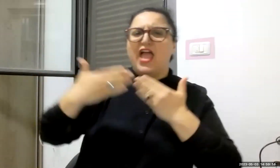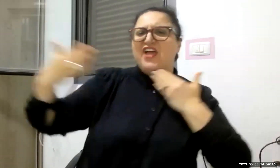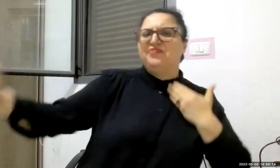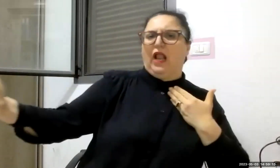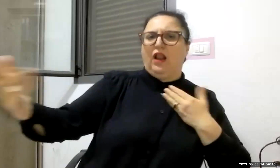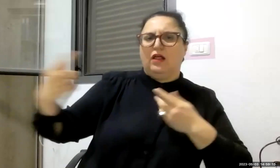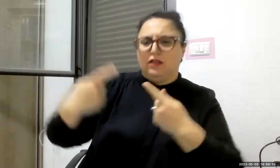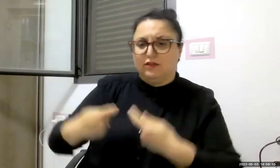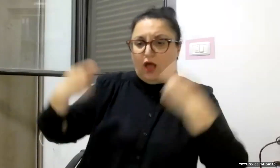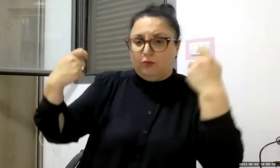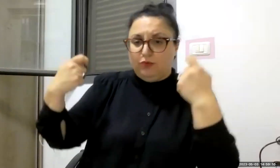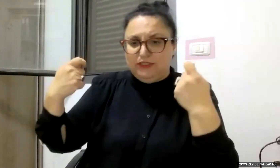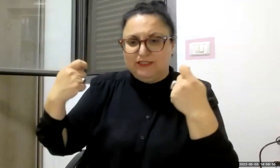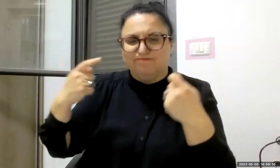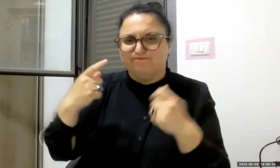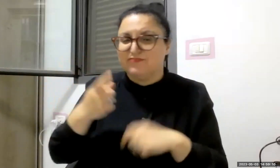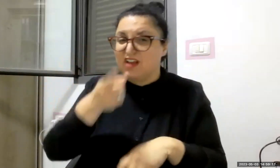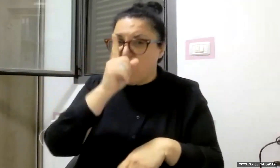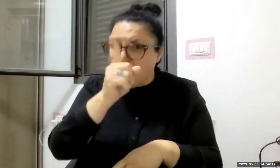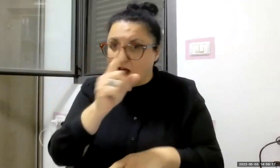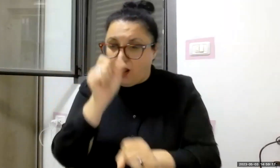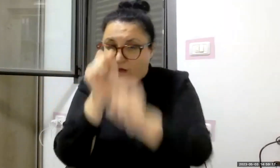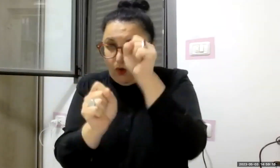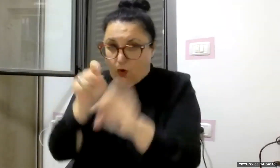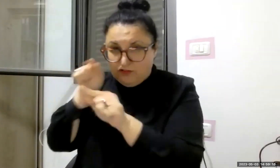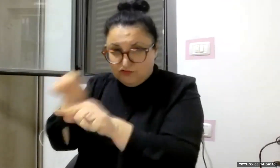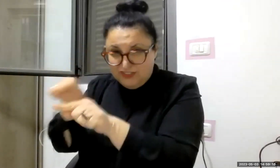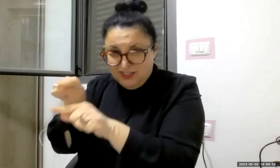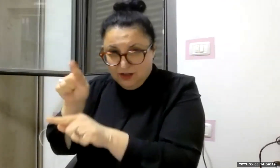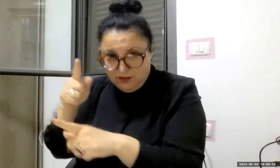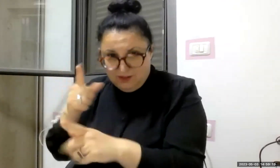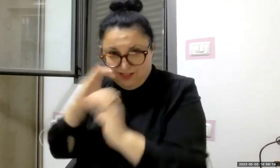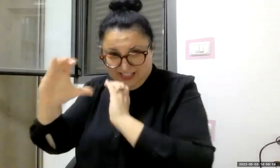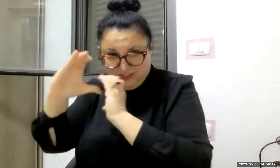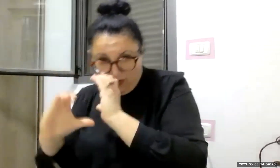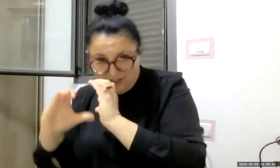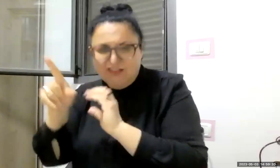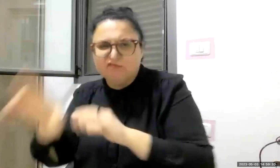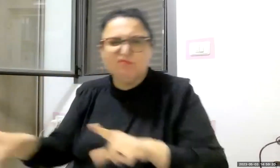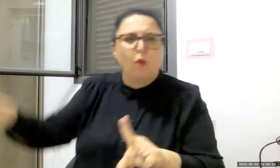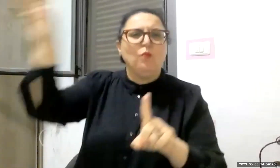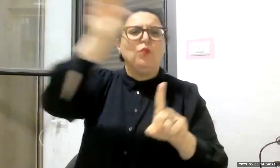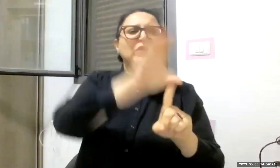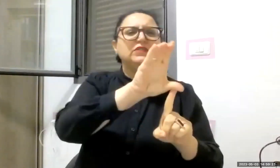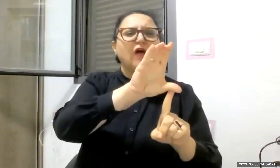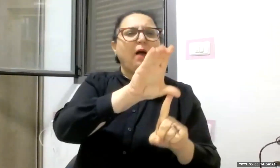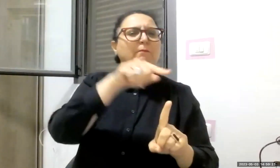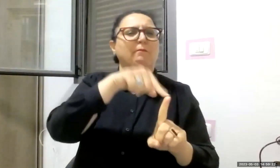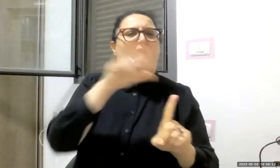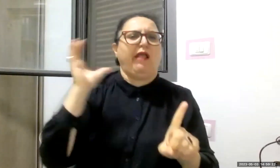למשל הפער התרבותי, במפגש הזה. אבל הקשל התקשורתי הזה, הוא